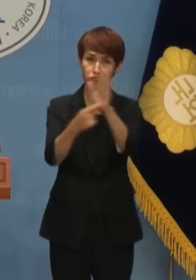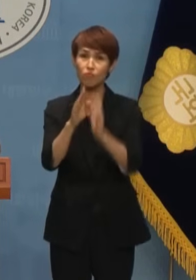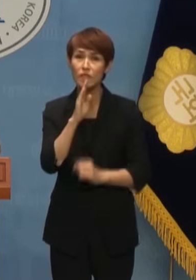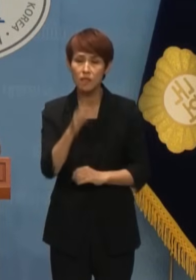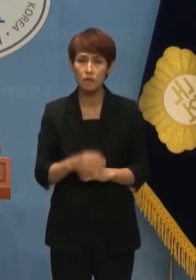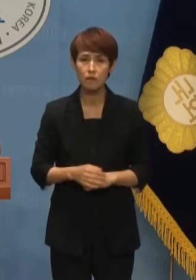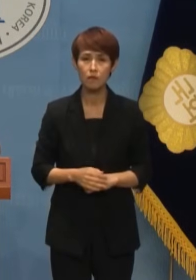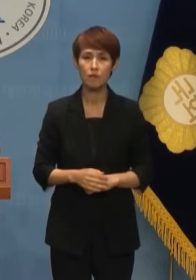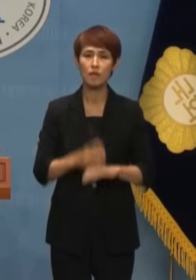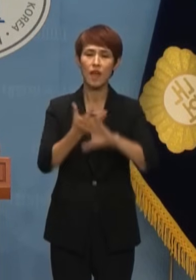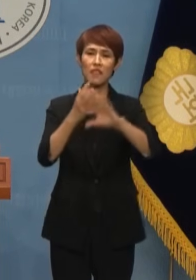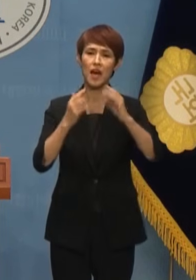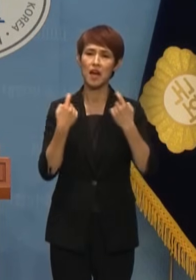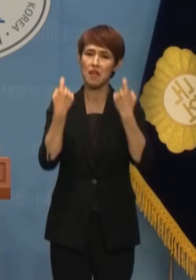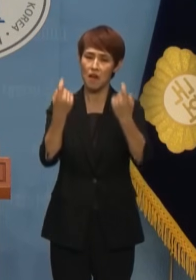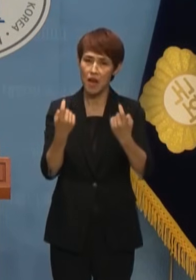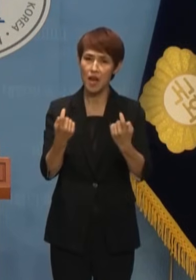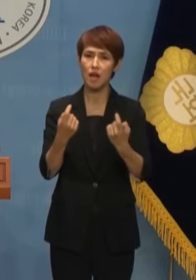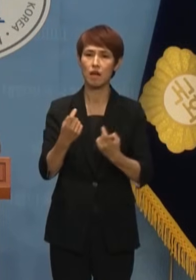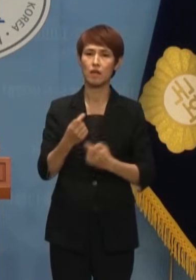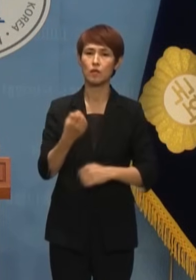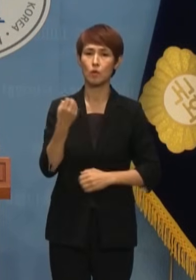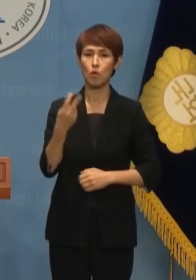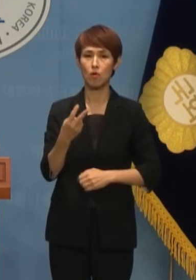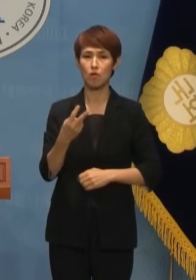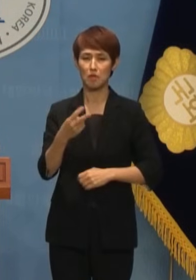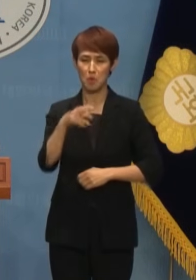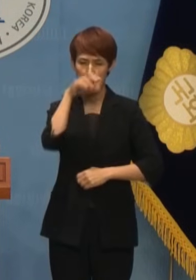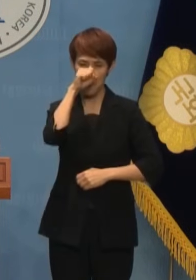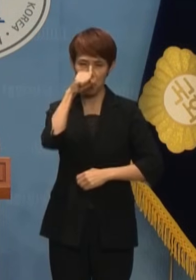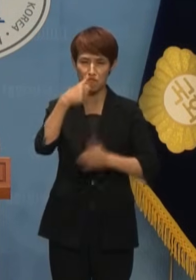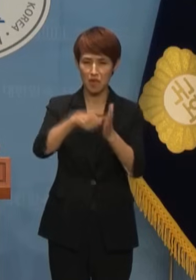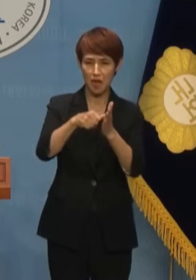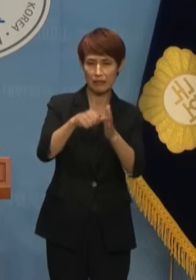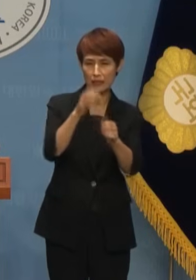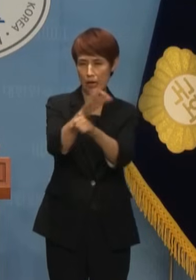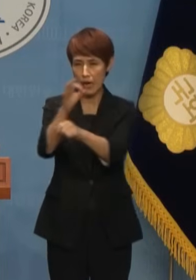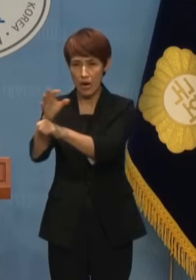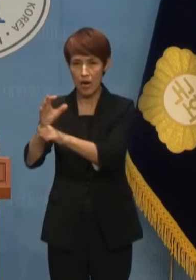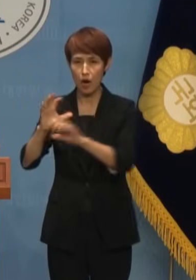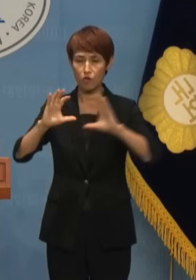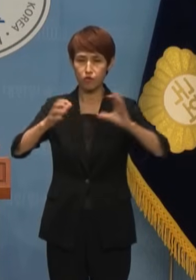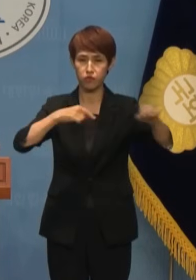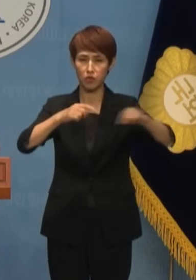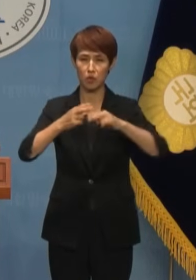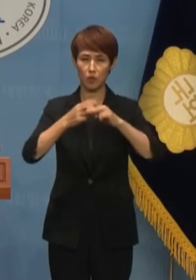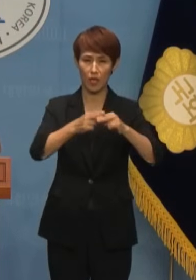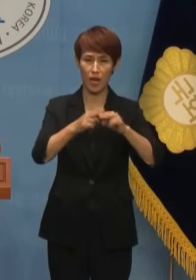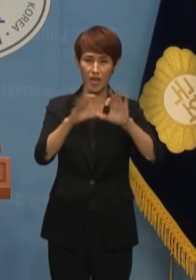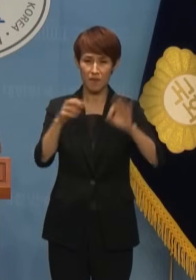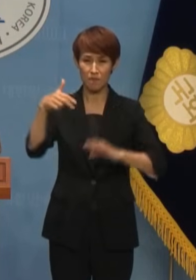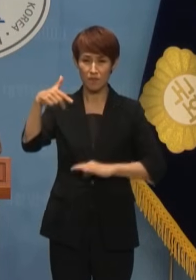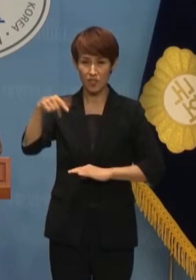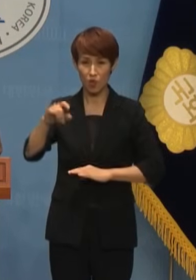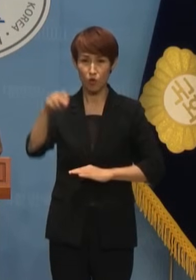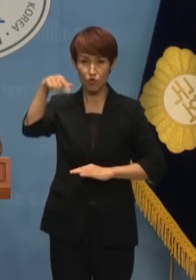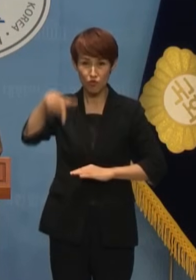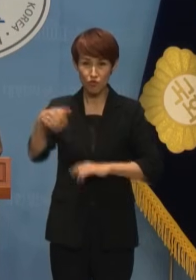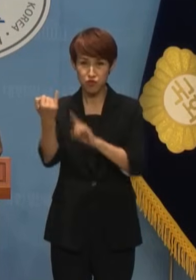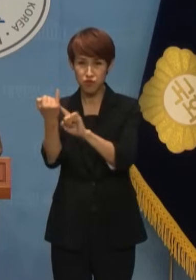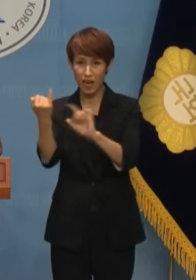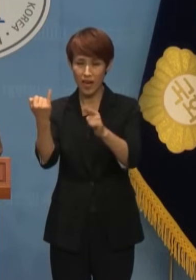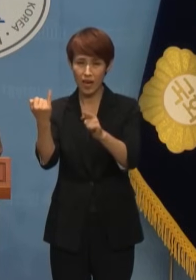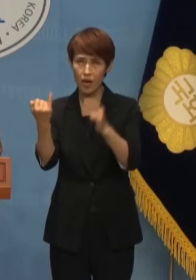해외여행, 명품 쇼핑, 국정농단 하면 국민 대다수는 김정숙 여사가 아닌